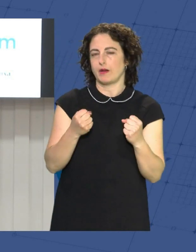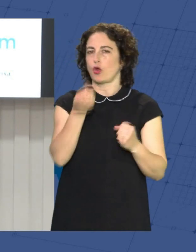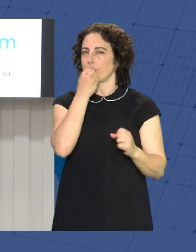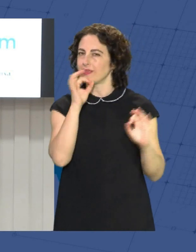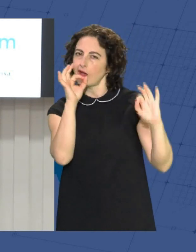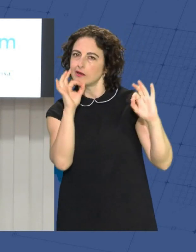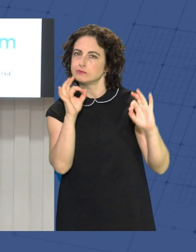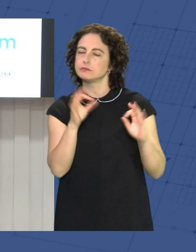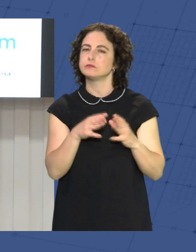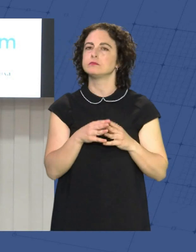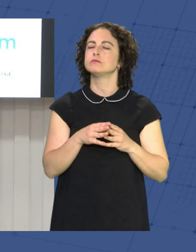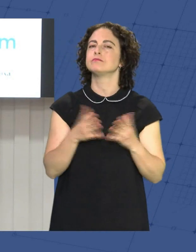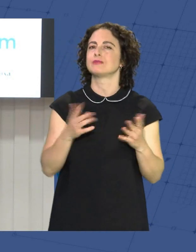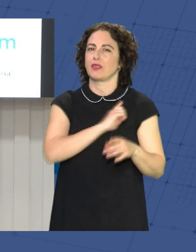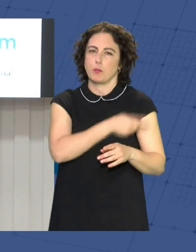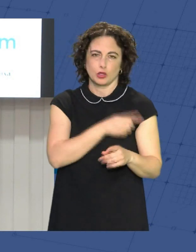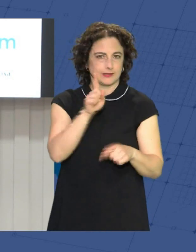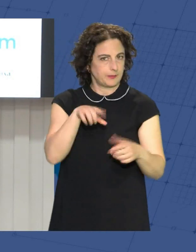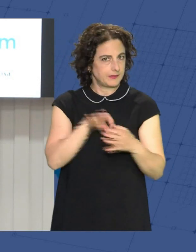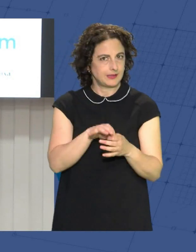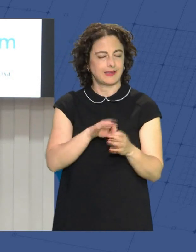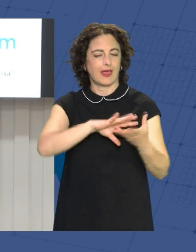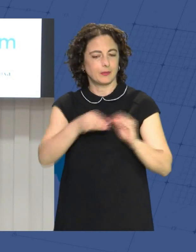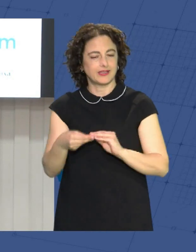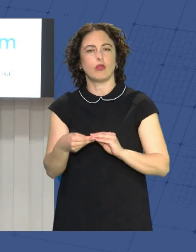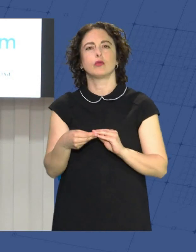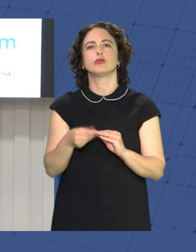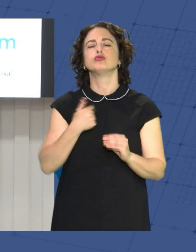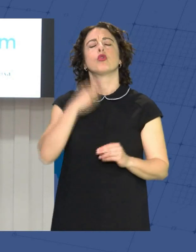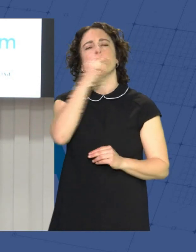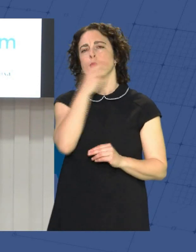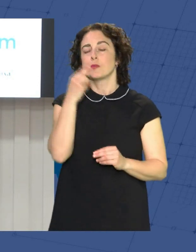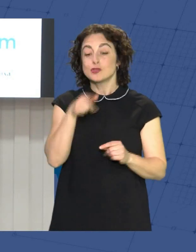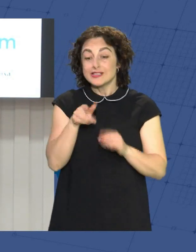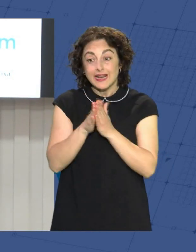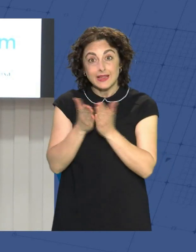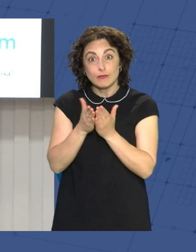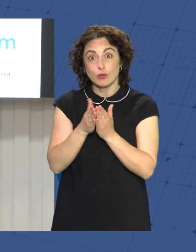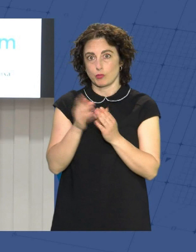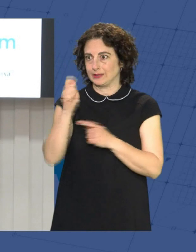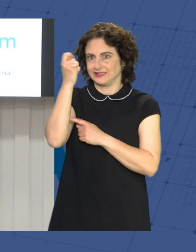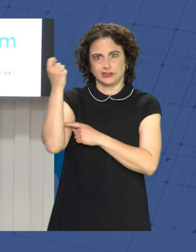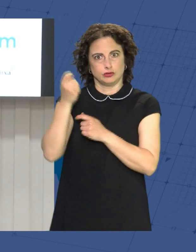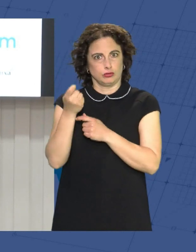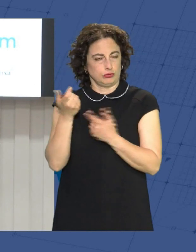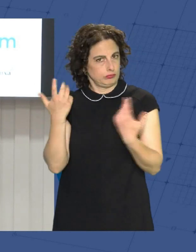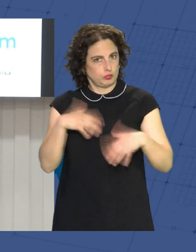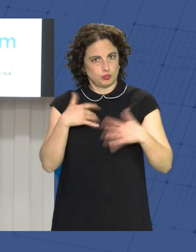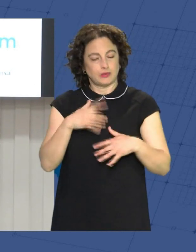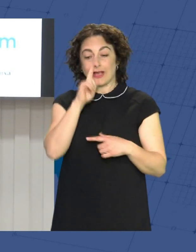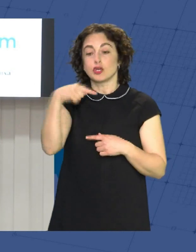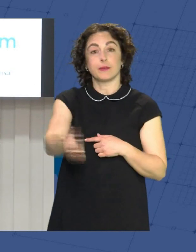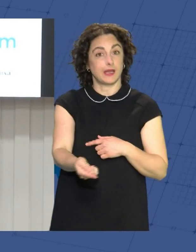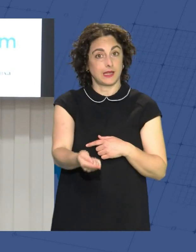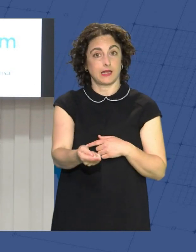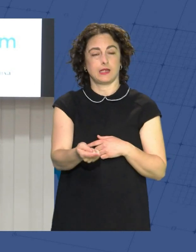de deporte también adaptado. Y yo me comprometo que ese libro, como está siendo un éxito, que el año que viene,